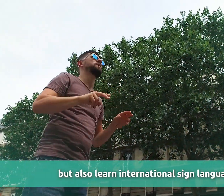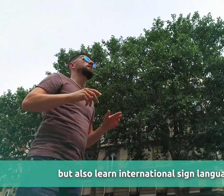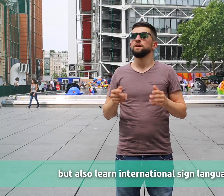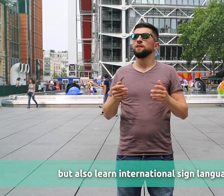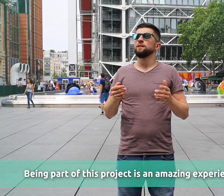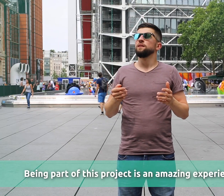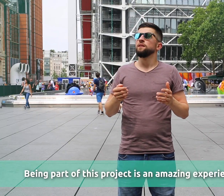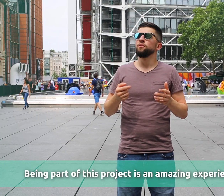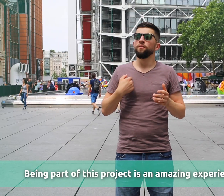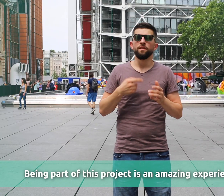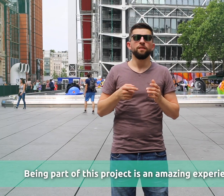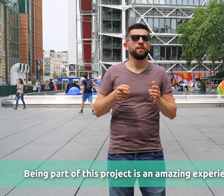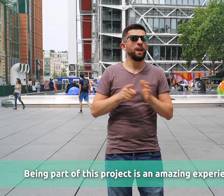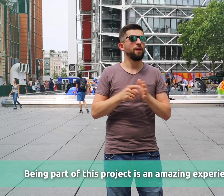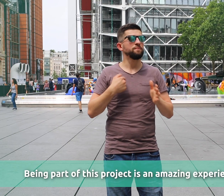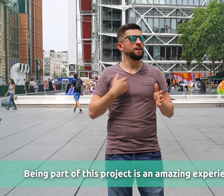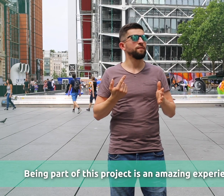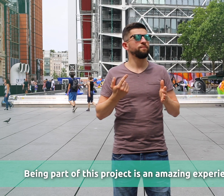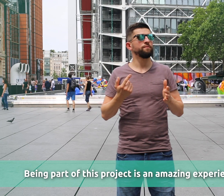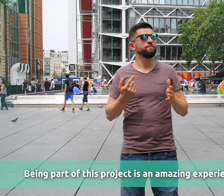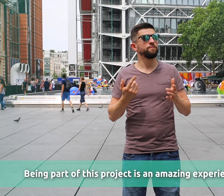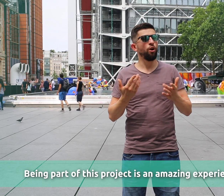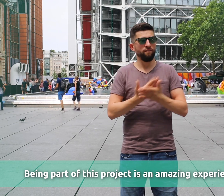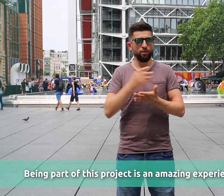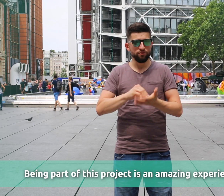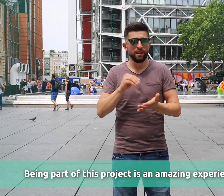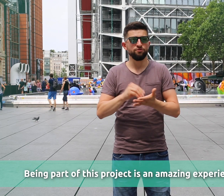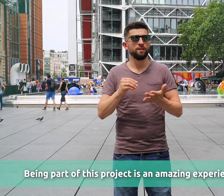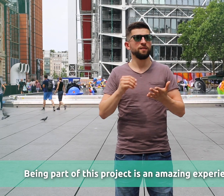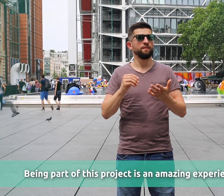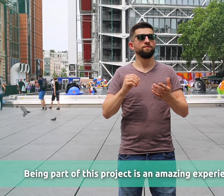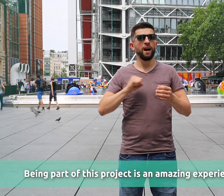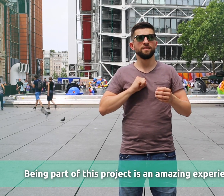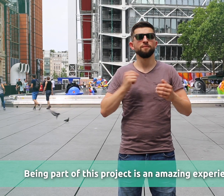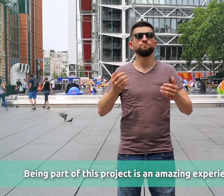To da mnie fajne doświadczenie móc brać udział w tym projekcie.